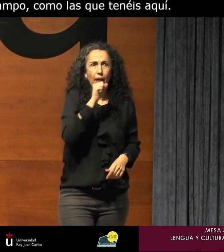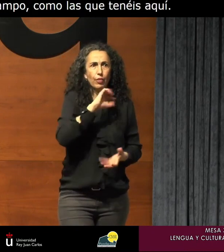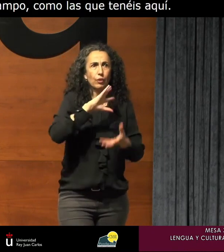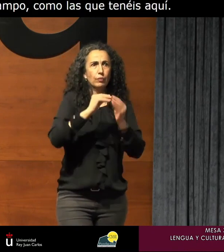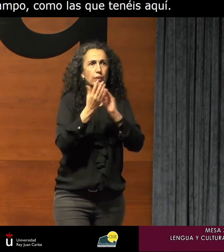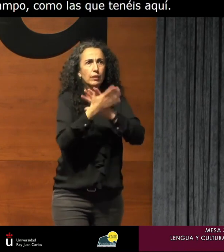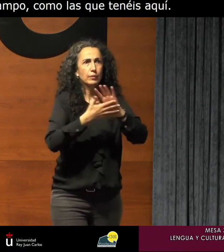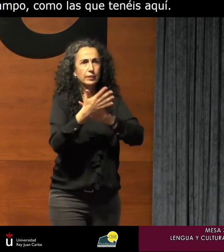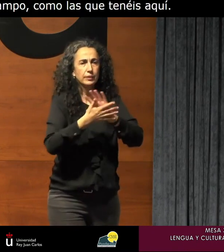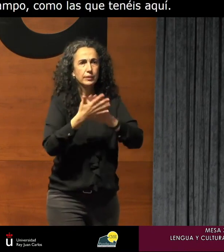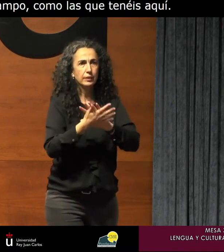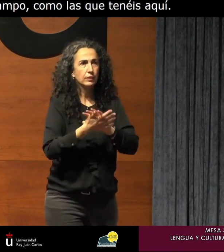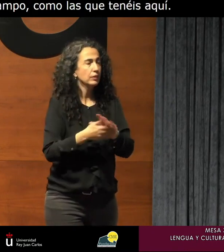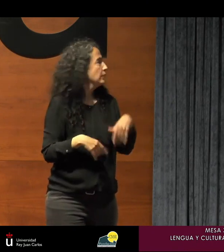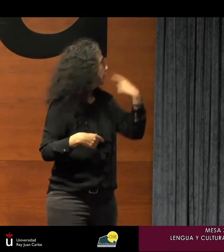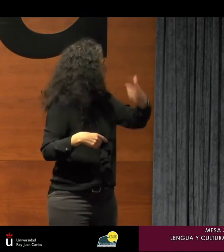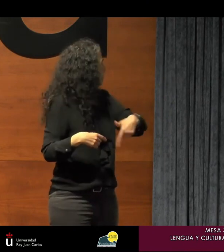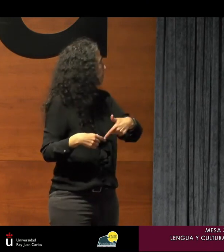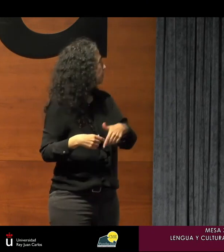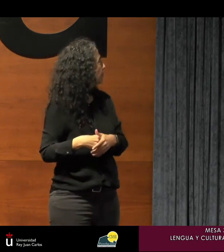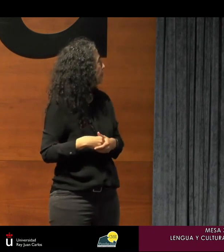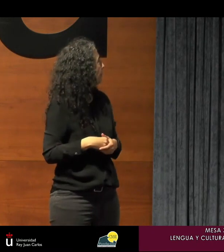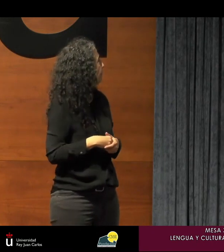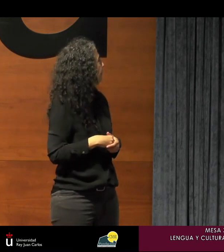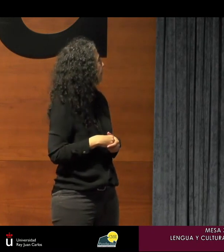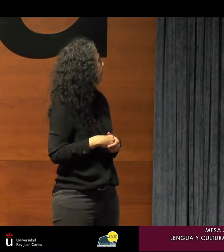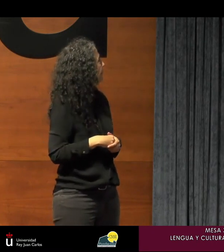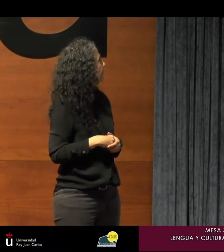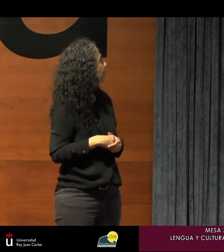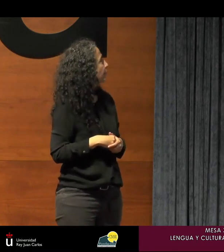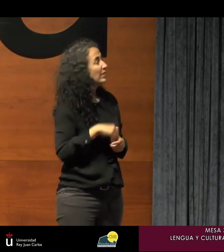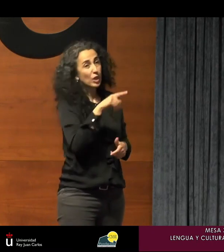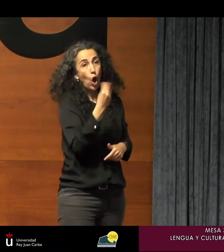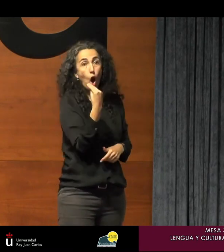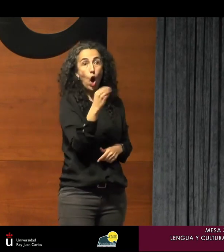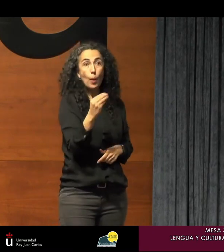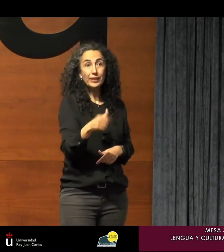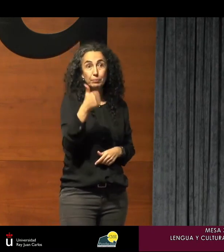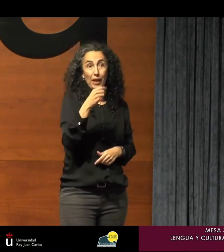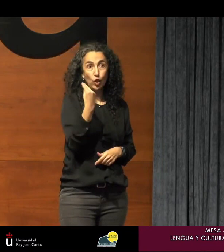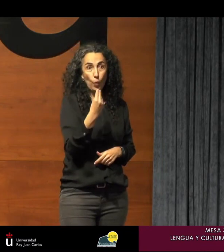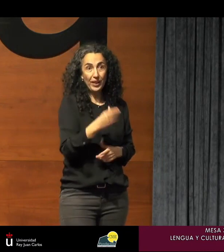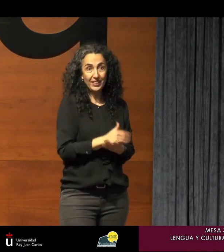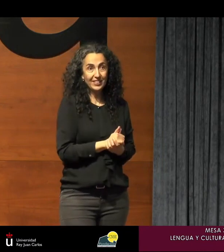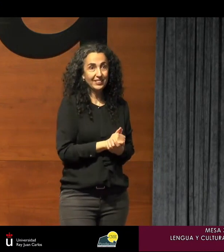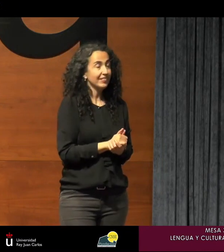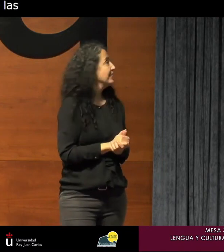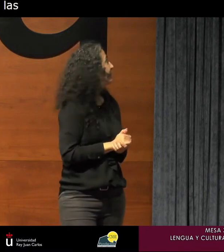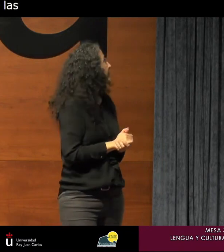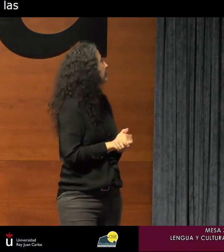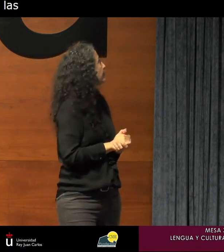Son apasionadas de la música, apasionadas de las canciones signadas, gente